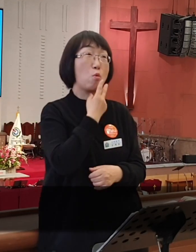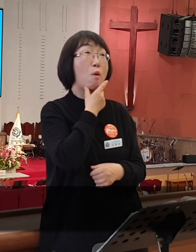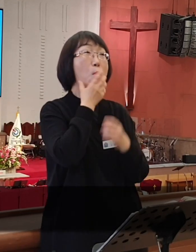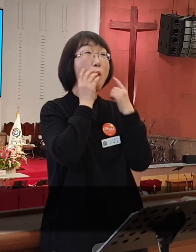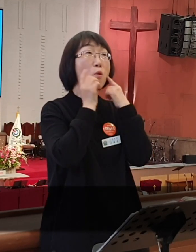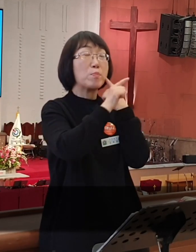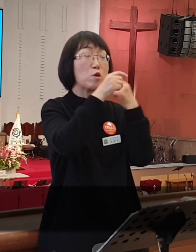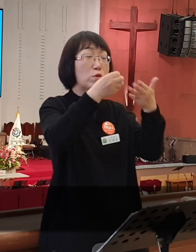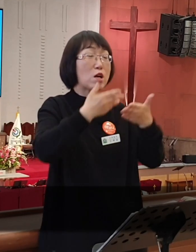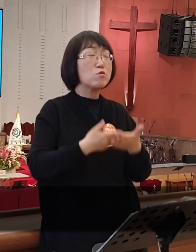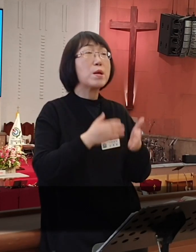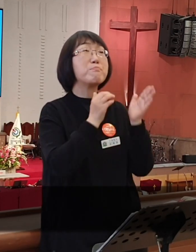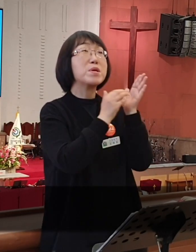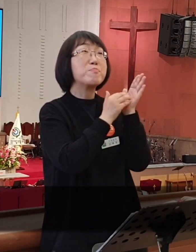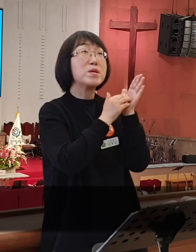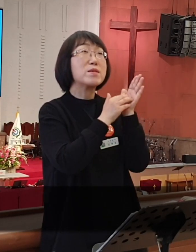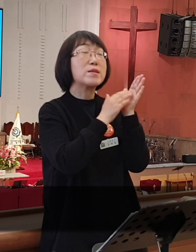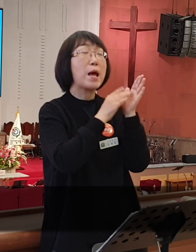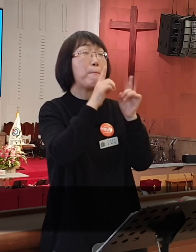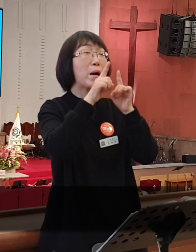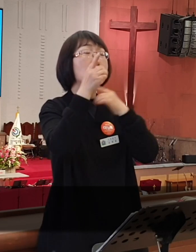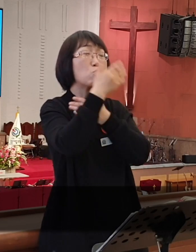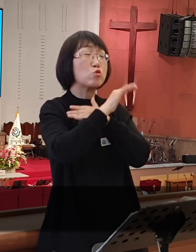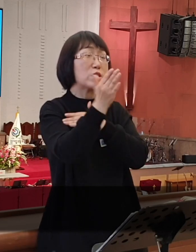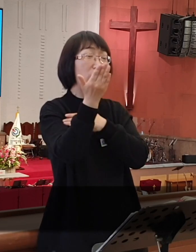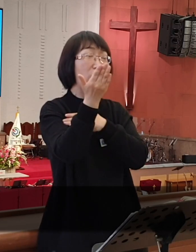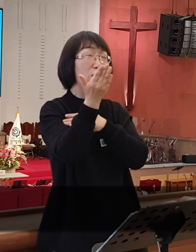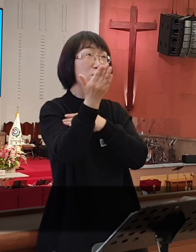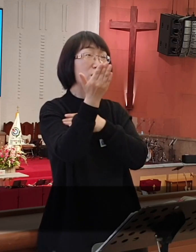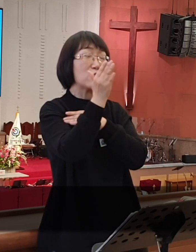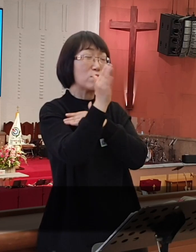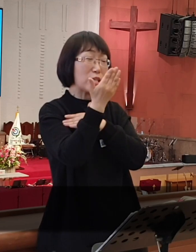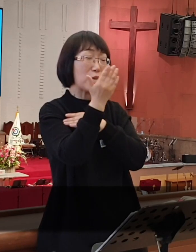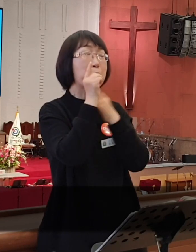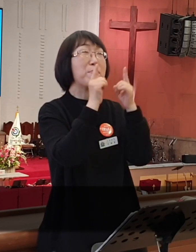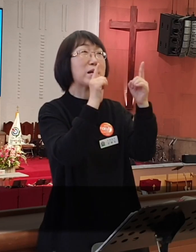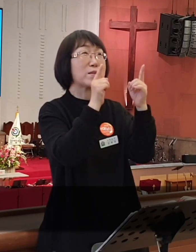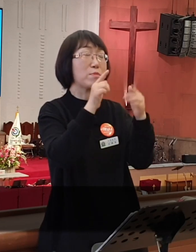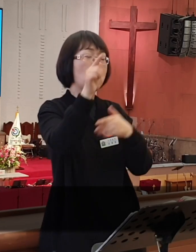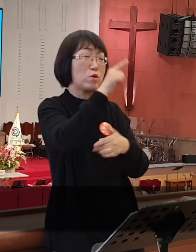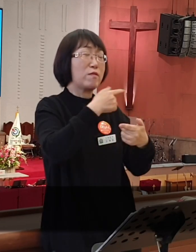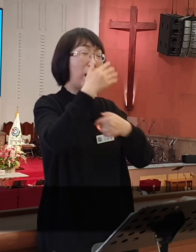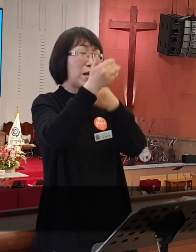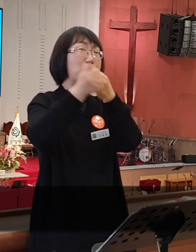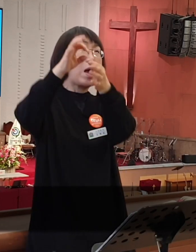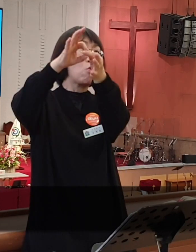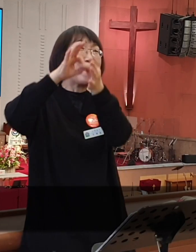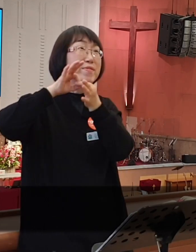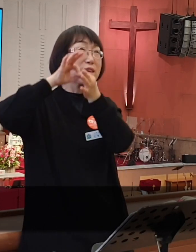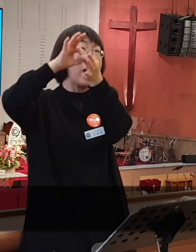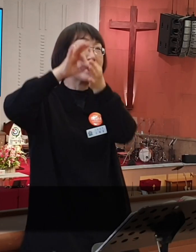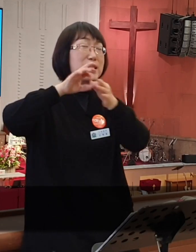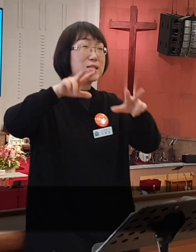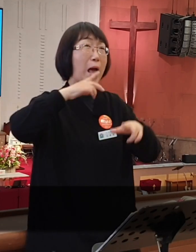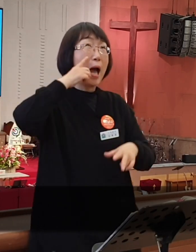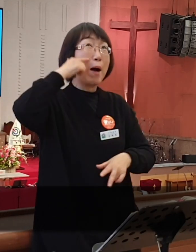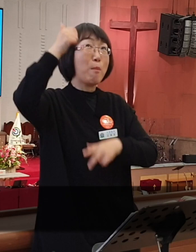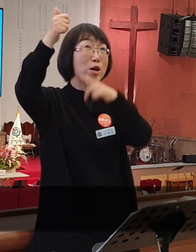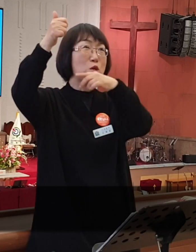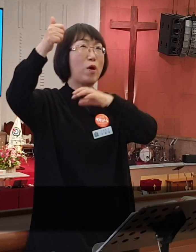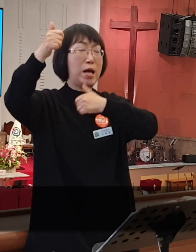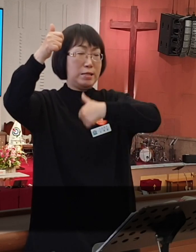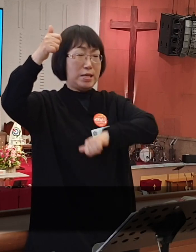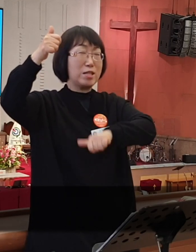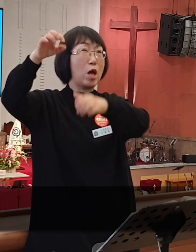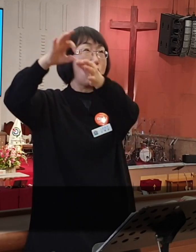우리에게 알려주는 비밀은요. 말씀이 육신이 되고 이 육신이 되신 말씀이 우리와 하나님의 관계를 이제 아버지와